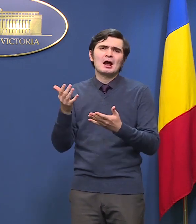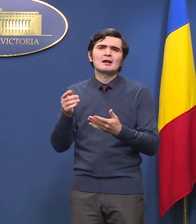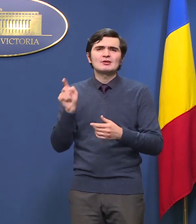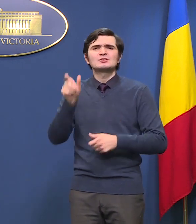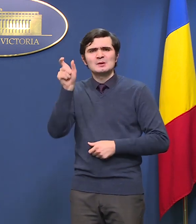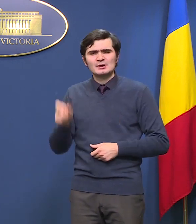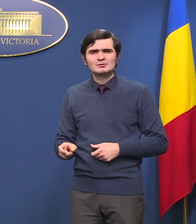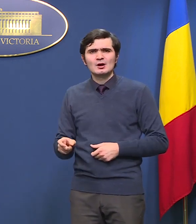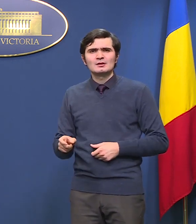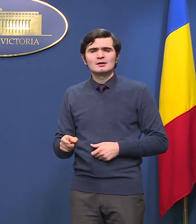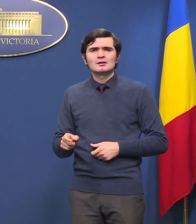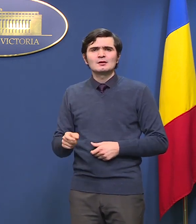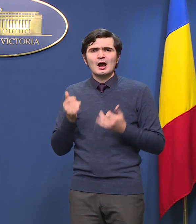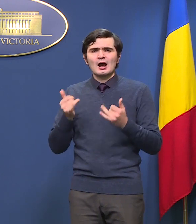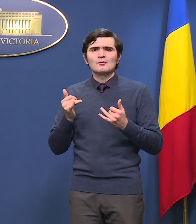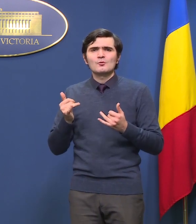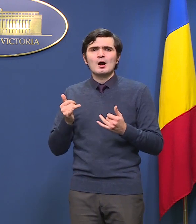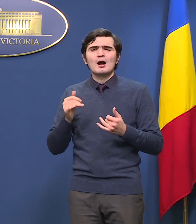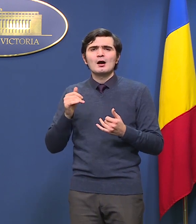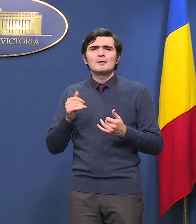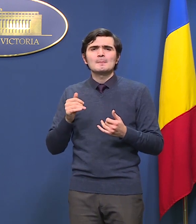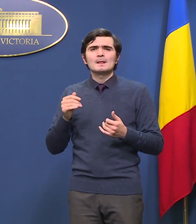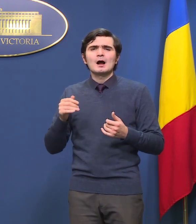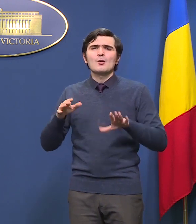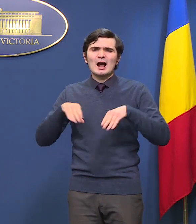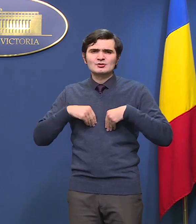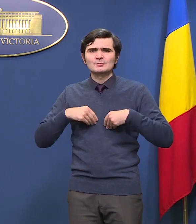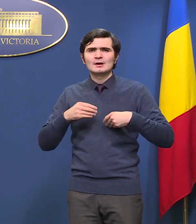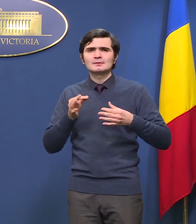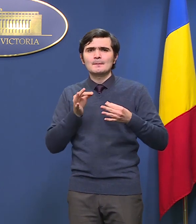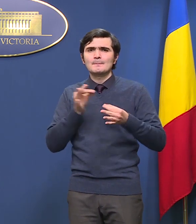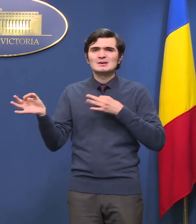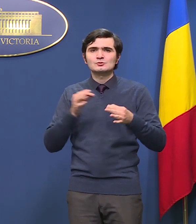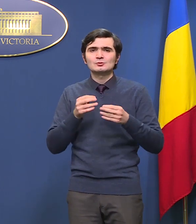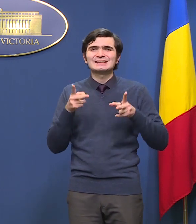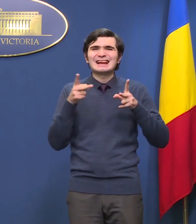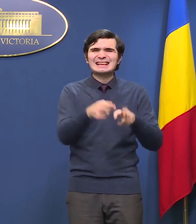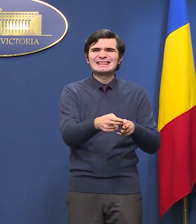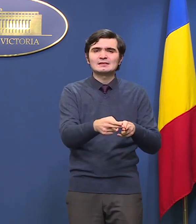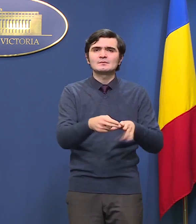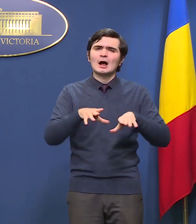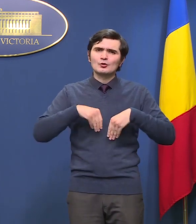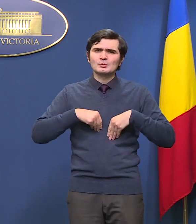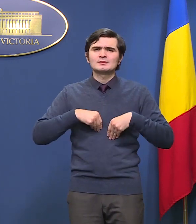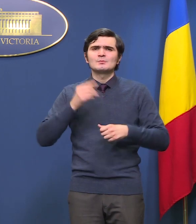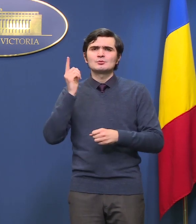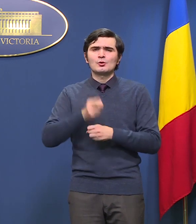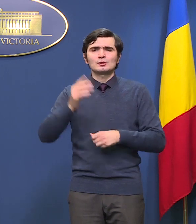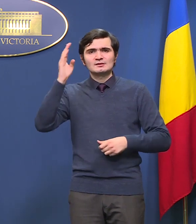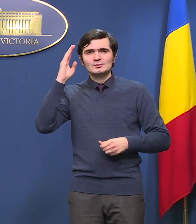supuse unor măsuri restrictive care au fost adoptate prin ordonanțe militare sau prin hotărâri